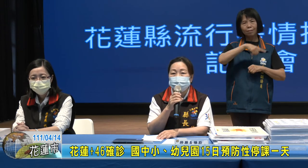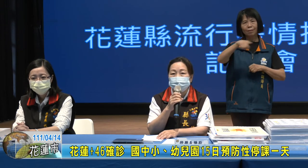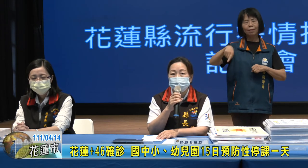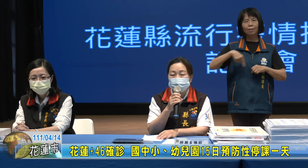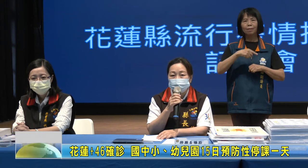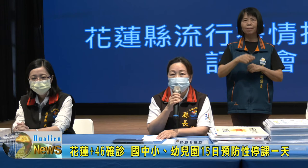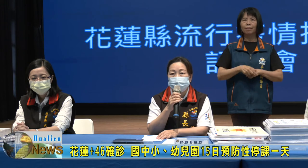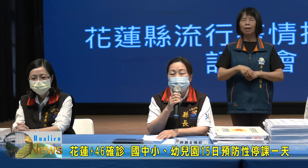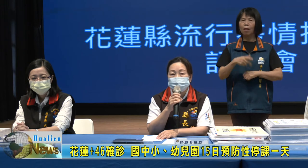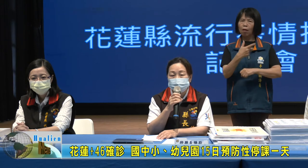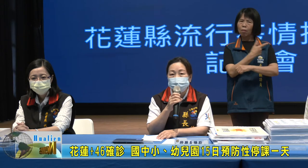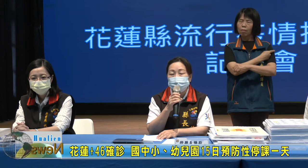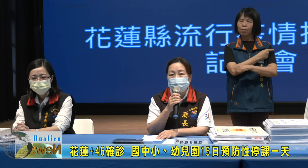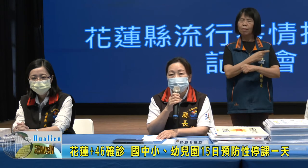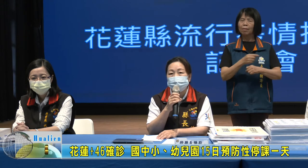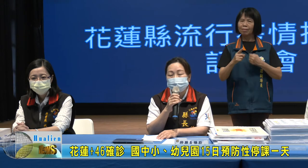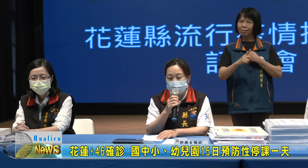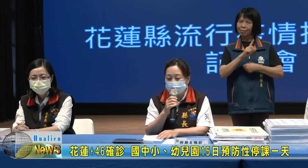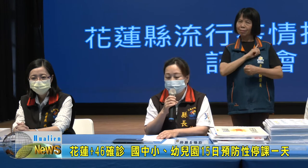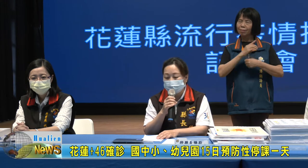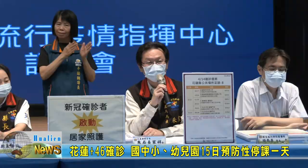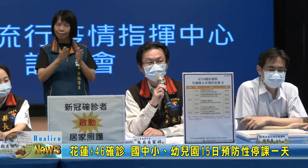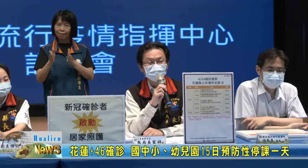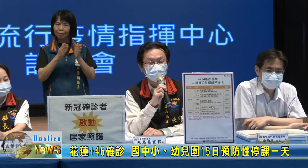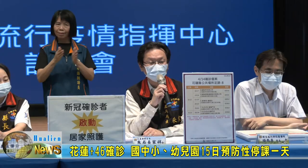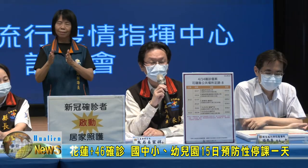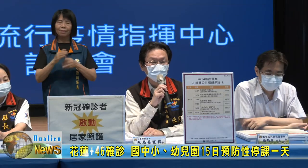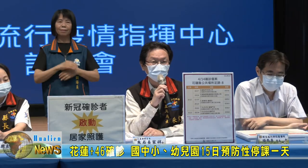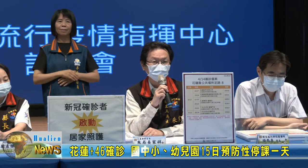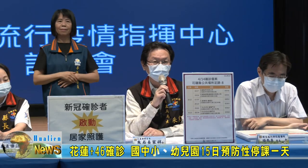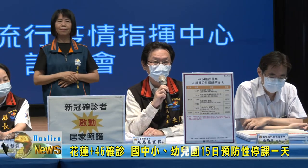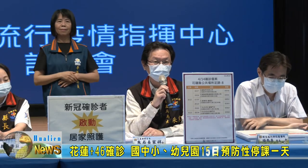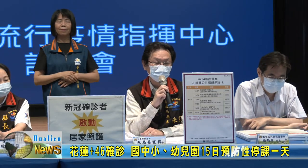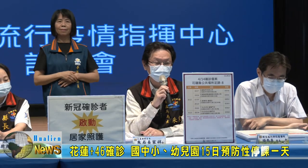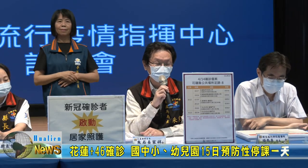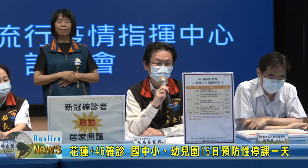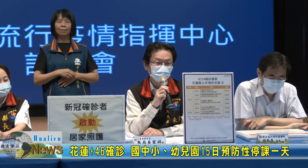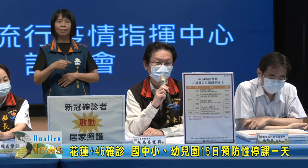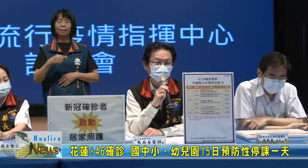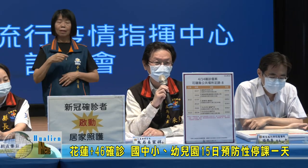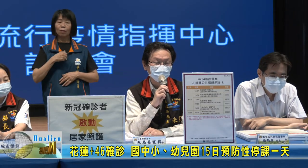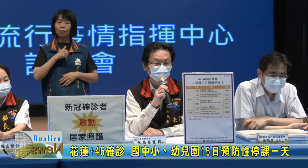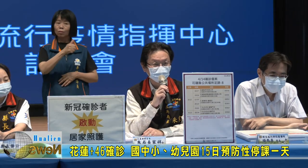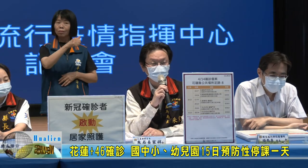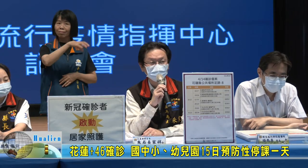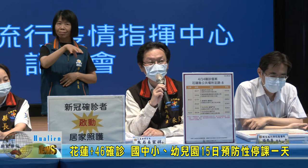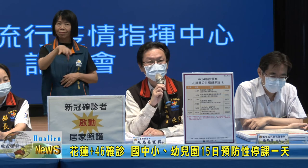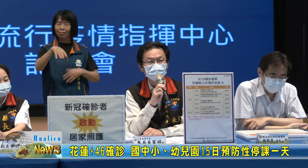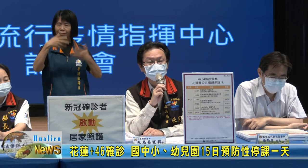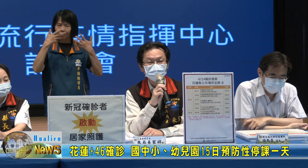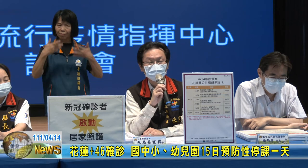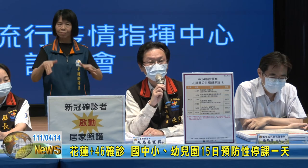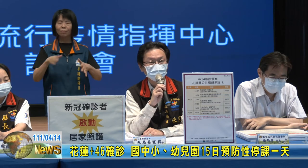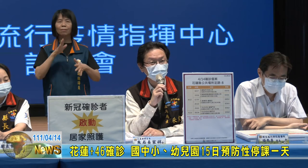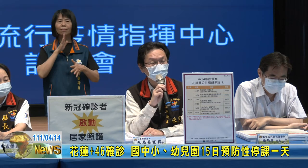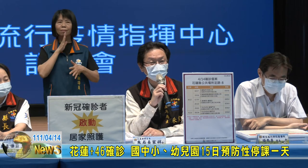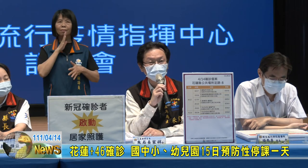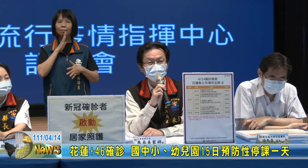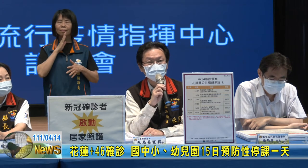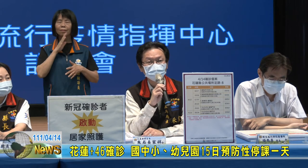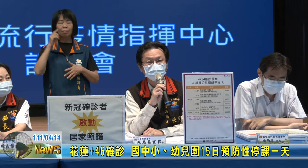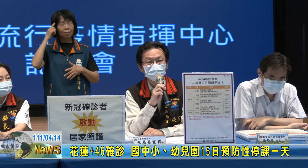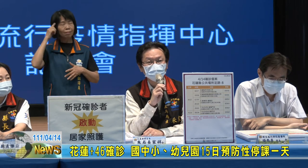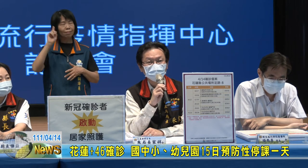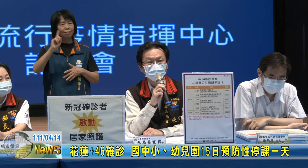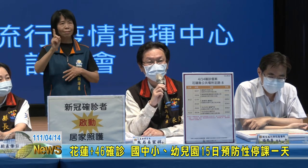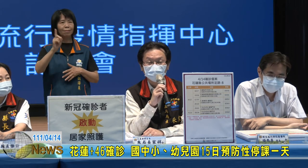完整的防御自我保护的能力。 那我想足迹很多，事实上代表另外一个意